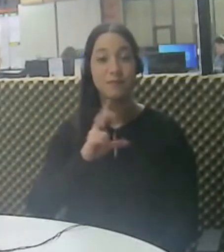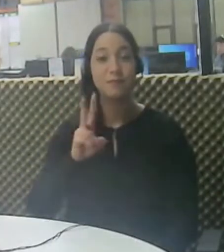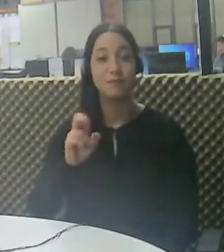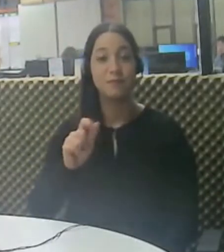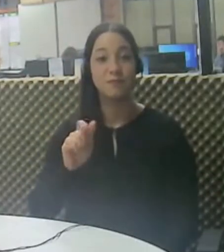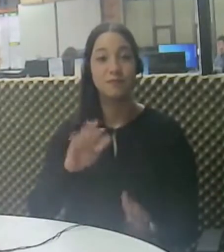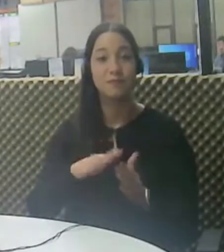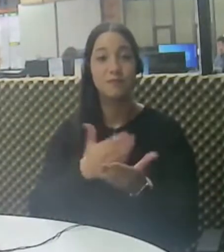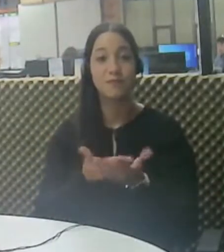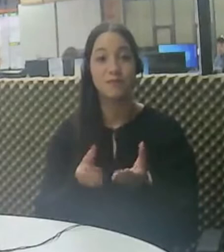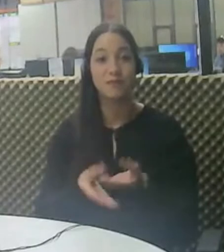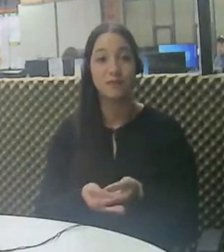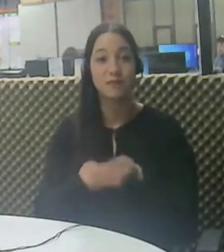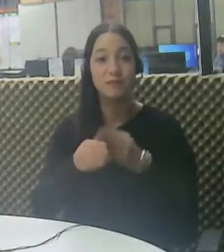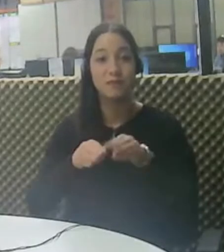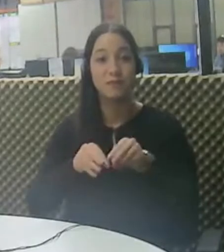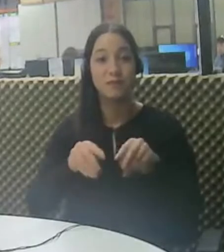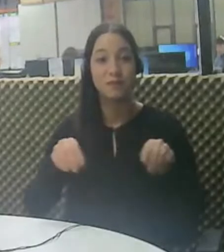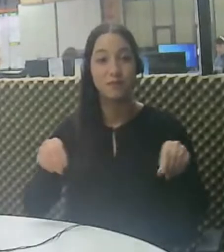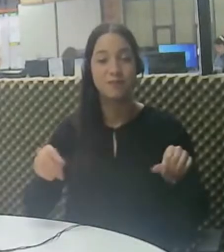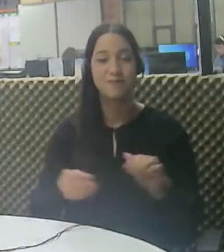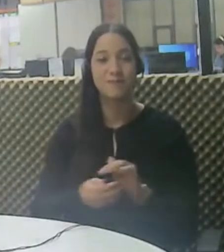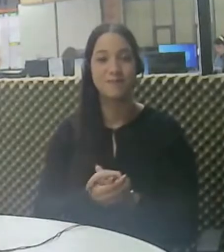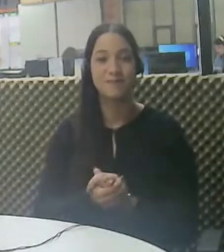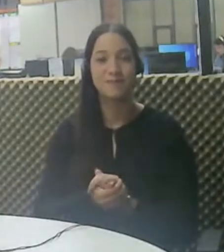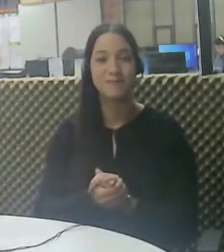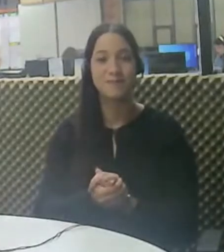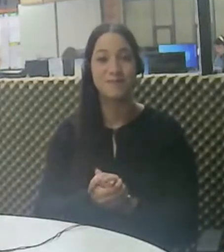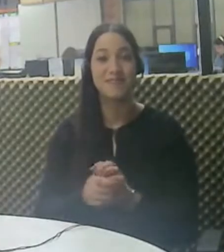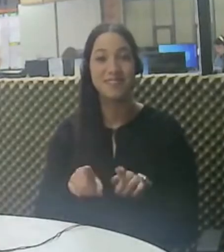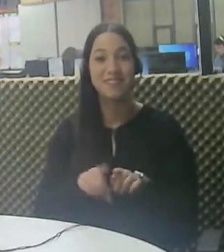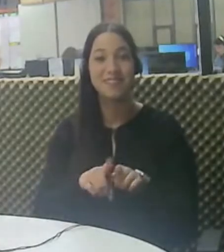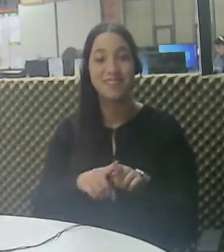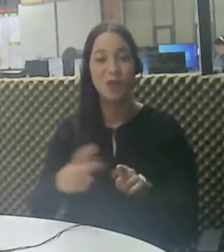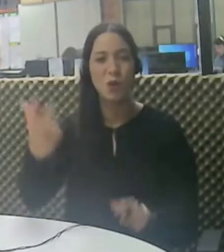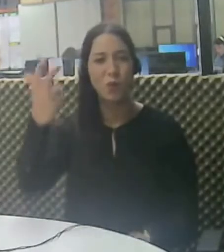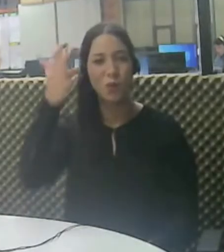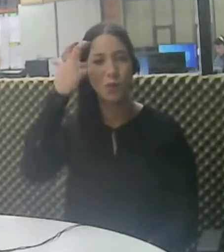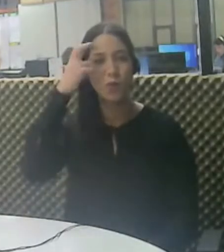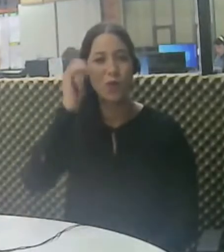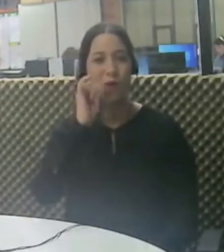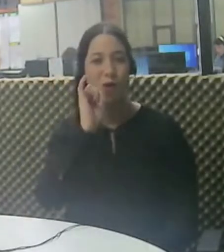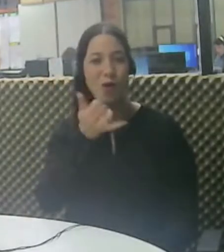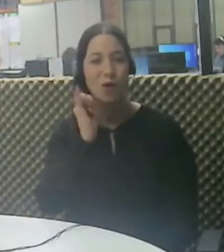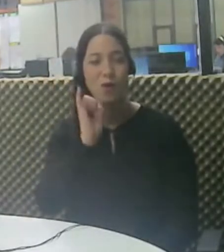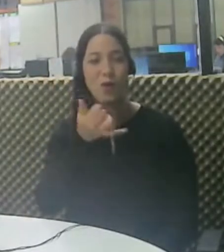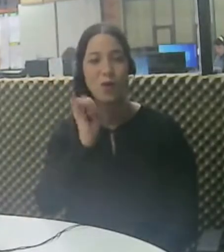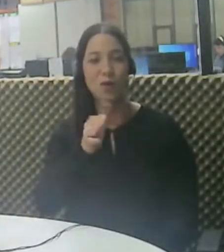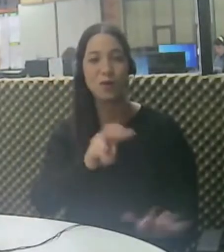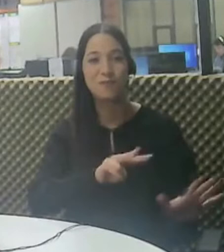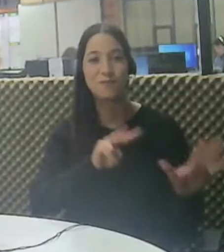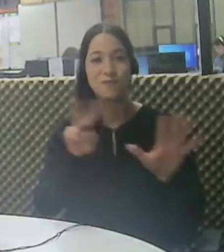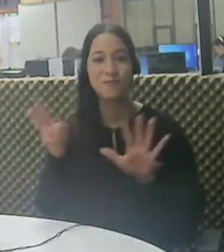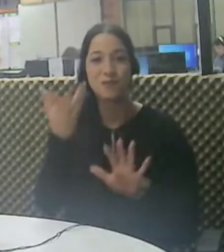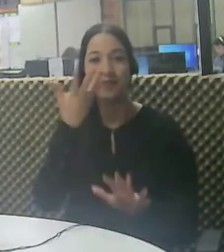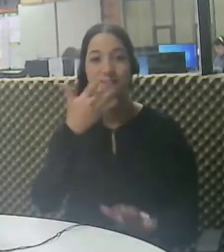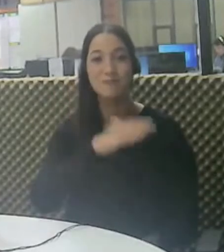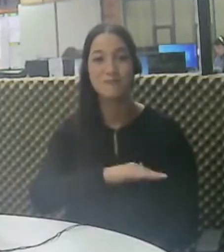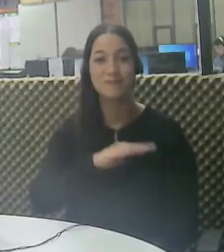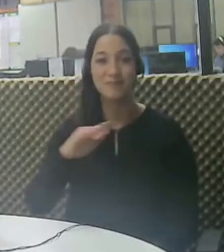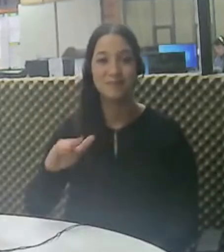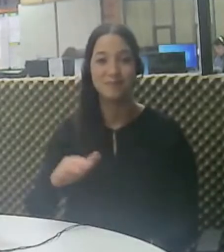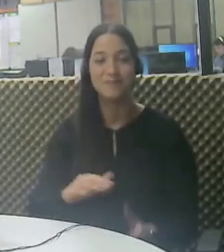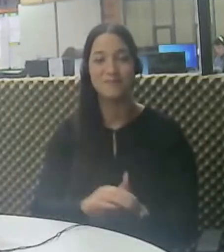para a escolinha de vôlei de praia. E ainda, Cultura traz contações de histórias na semana do Dia das